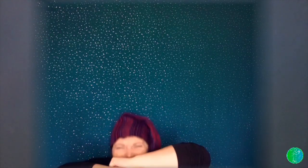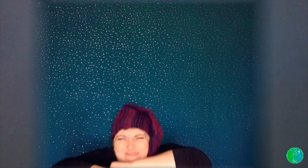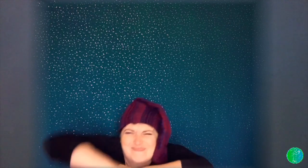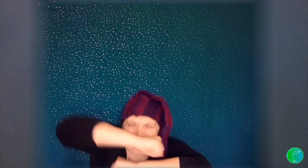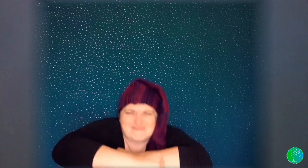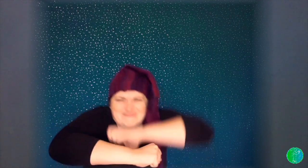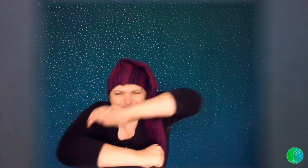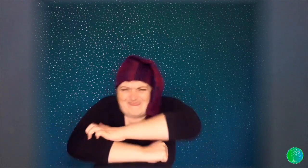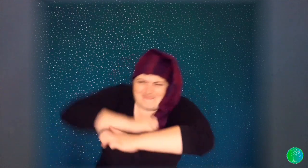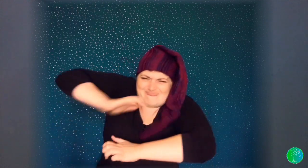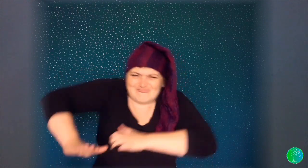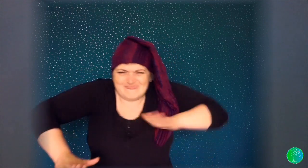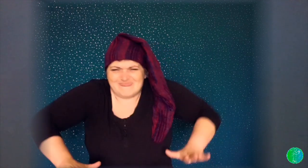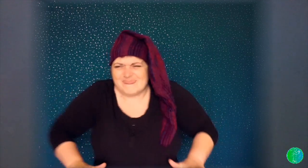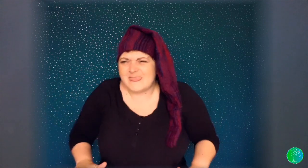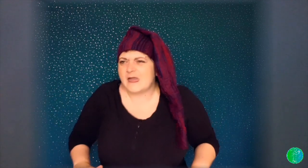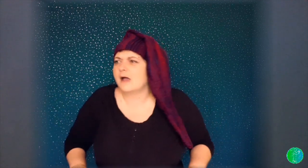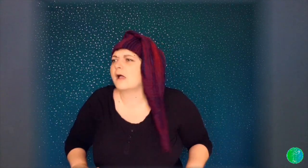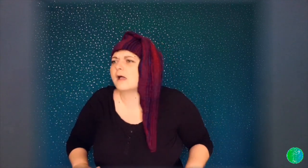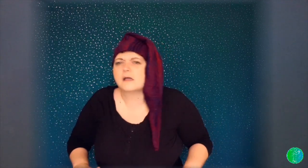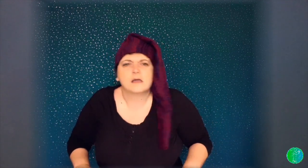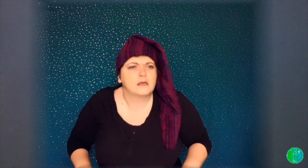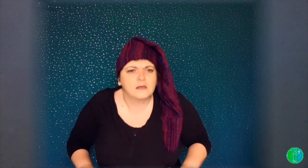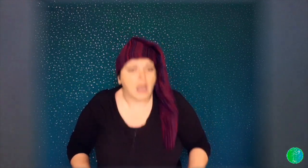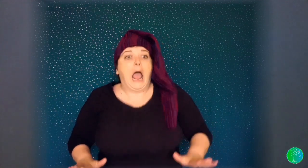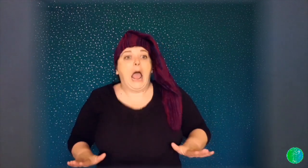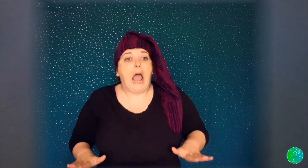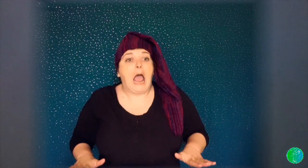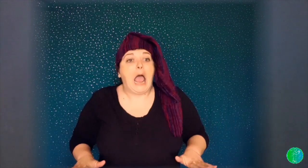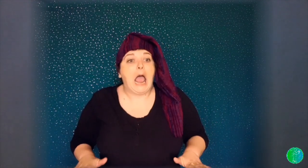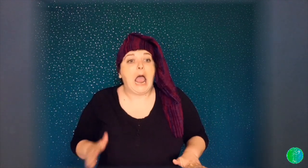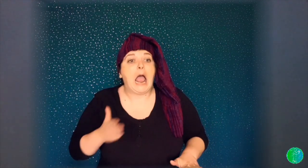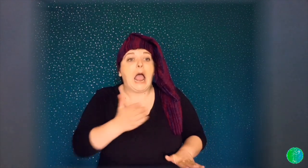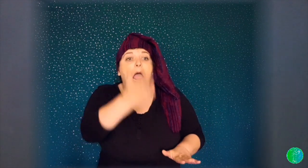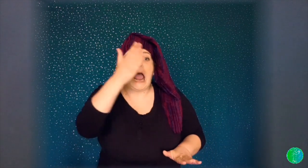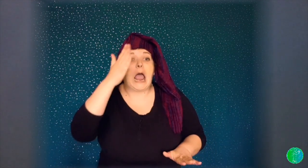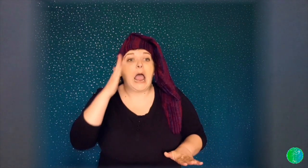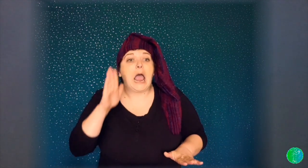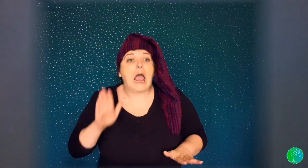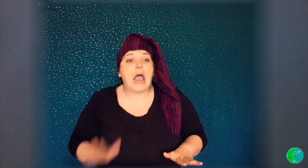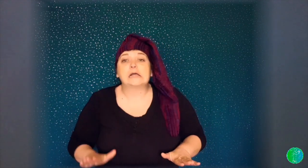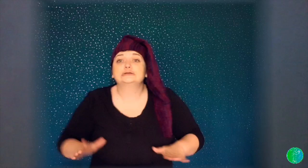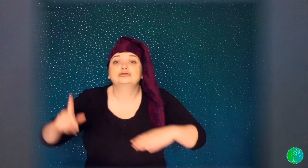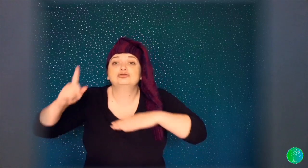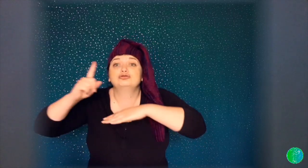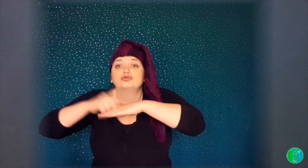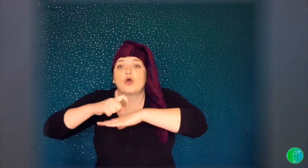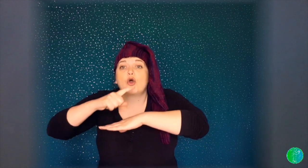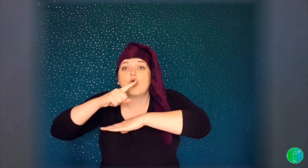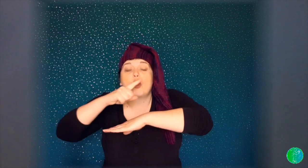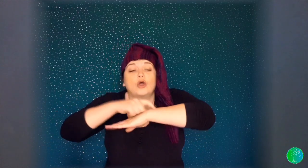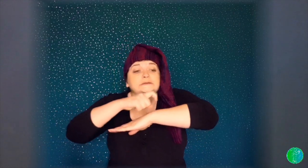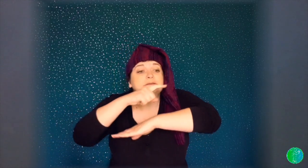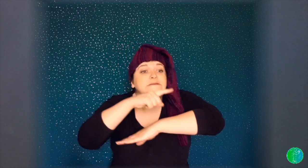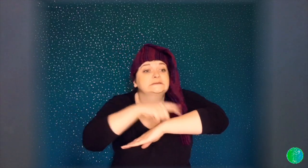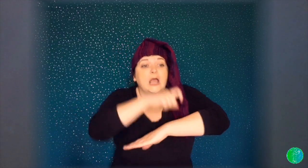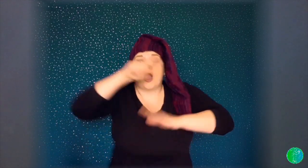Prudemment, il grimpe sur le toit de la roulotte. Une chenille s'est installée